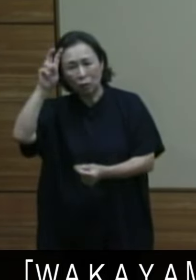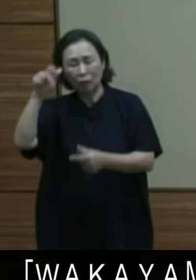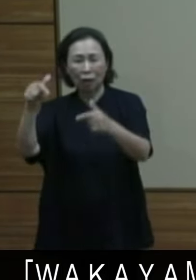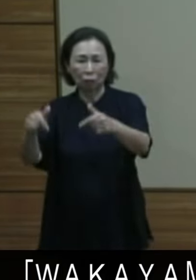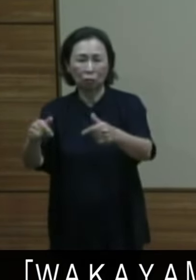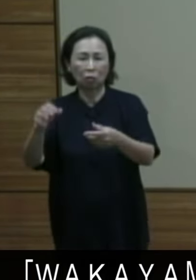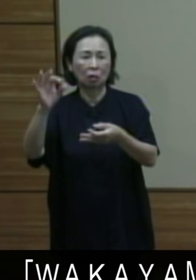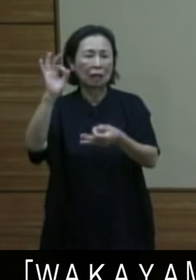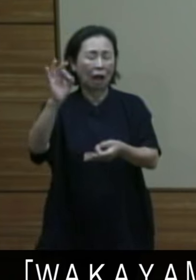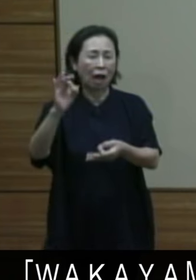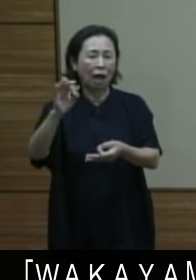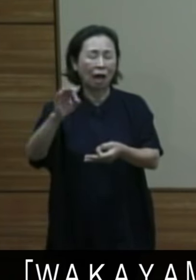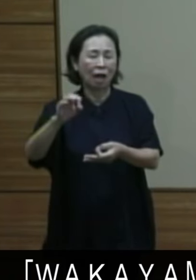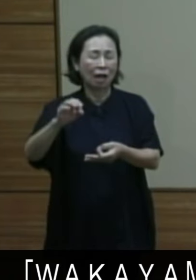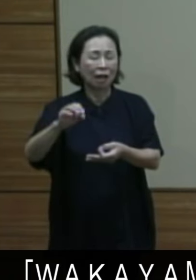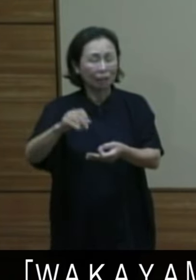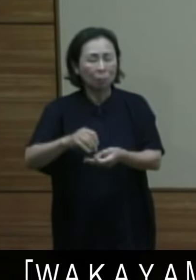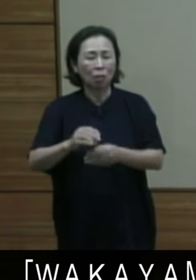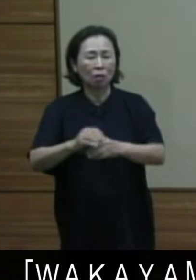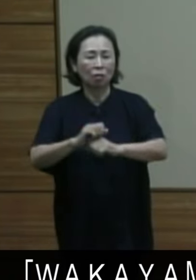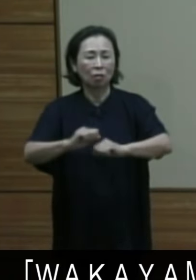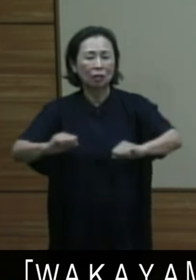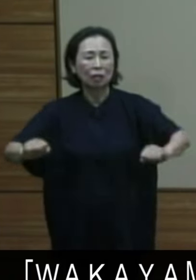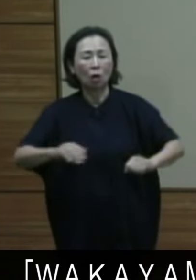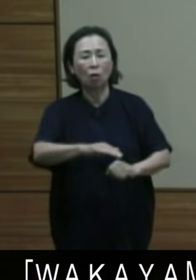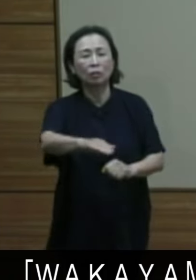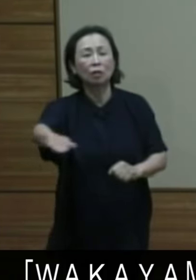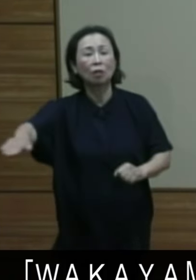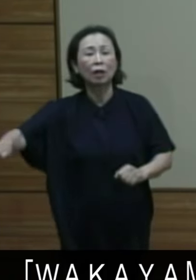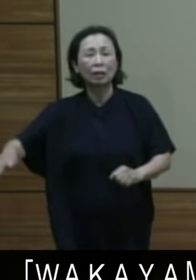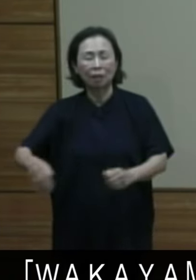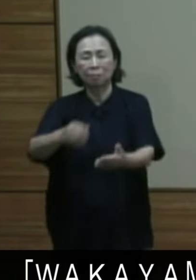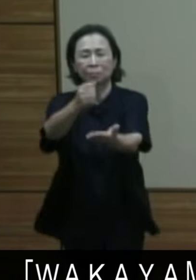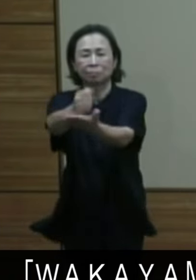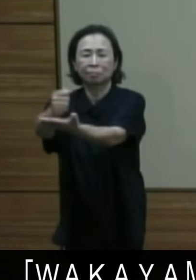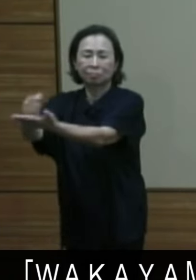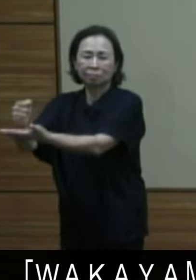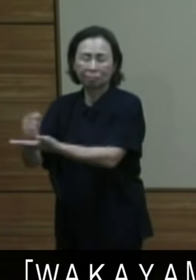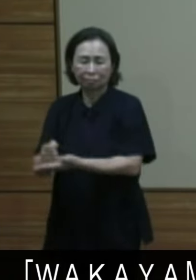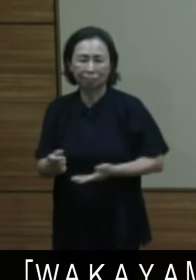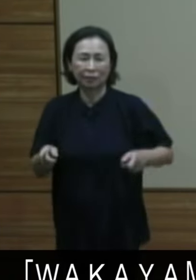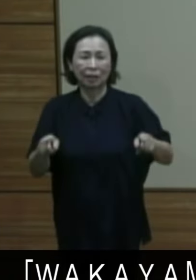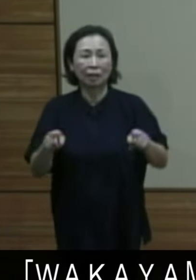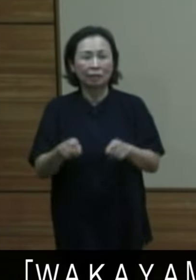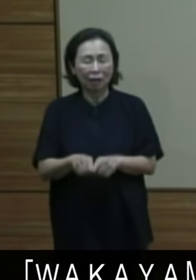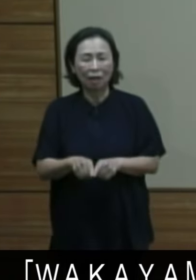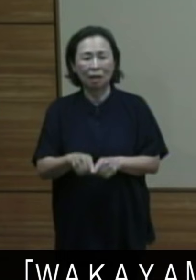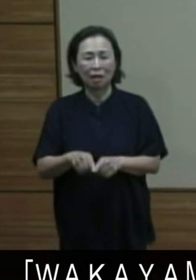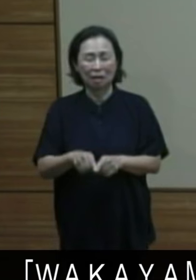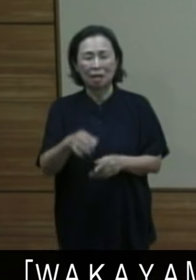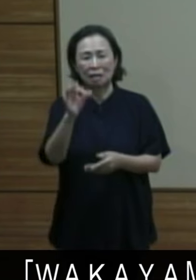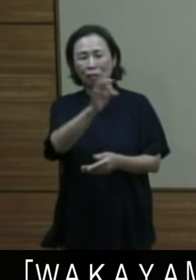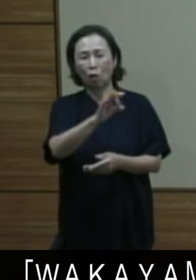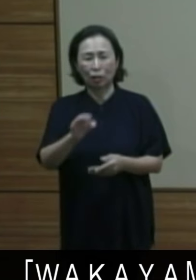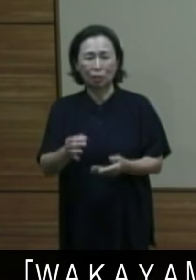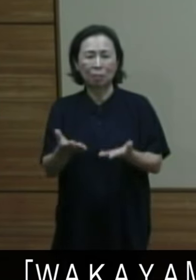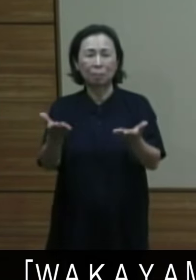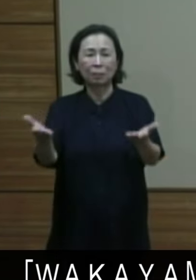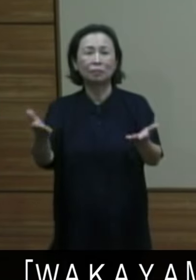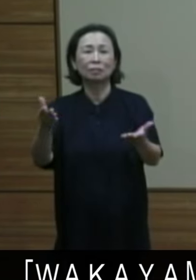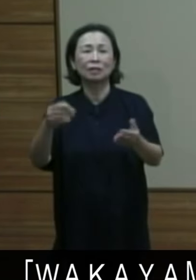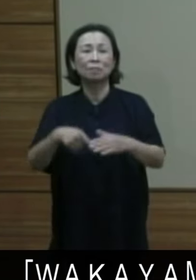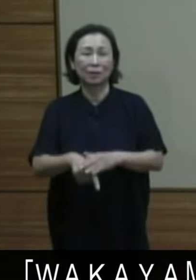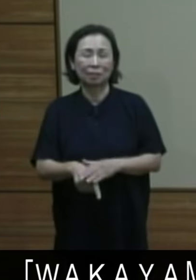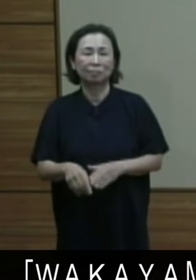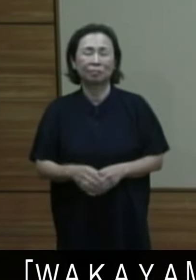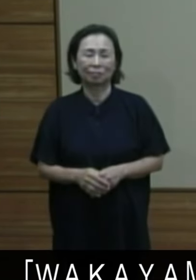もスタンプラリーのポイントを置きまして、それとのコラボをして商品を差し上げたいということで、サイクリング